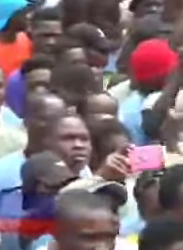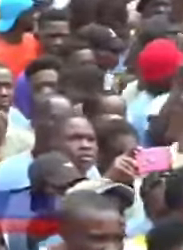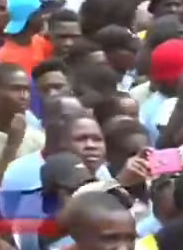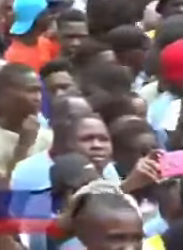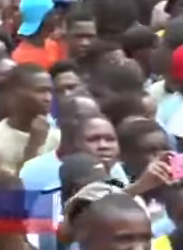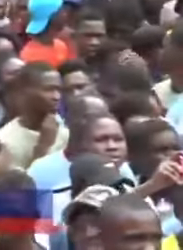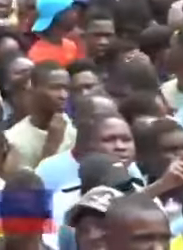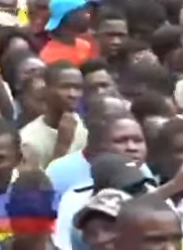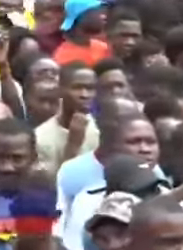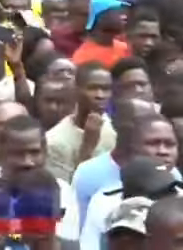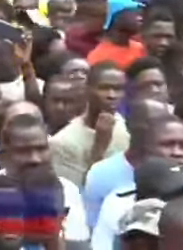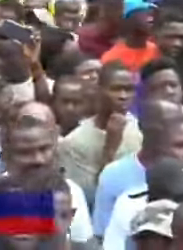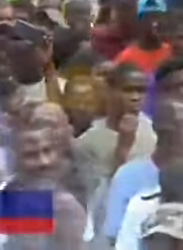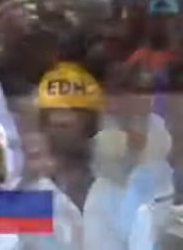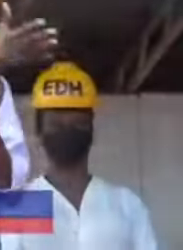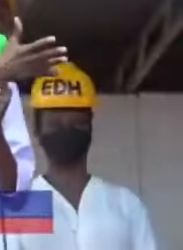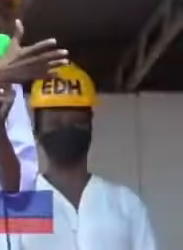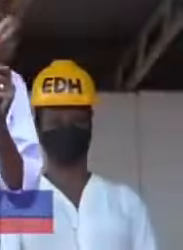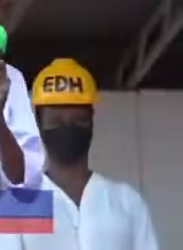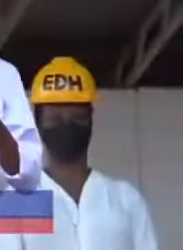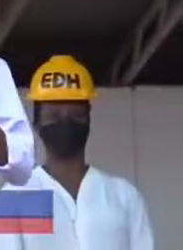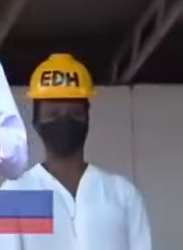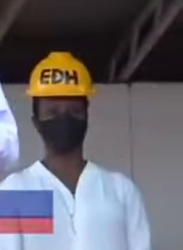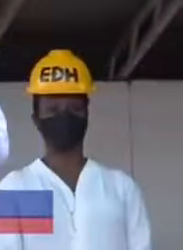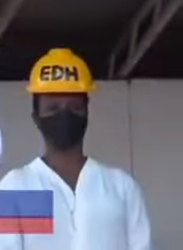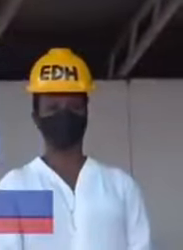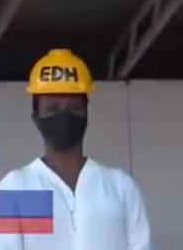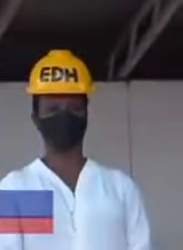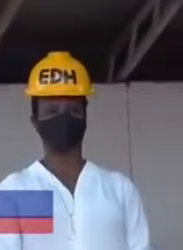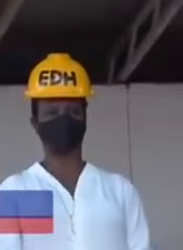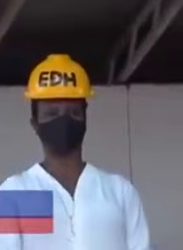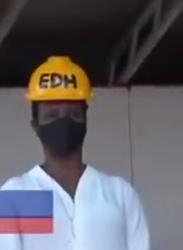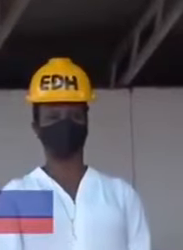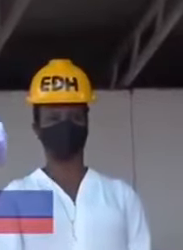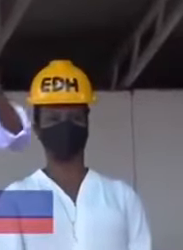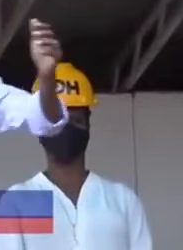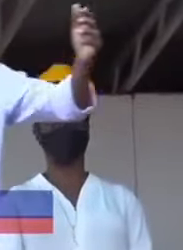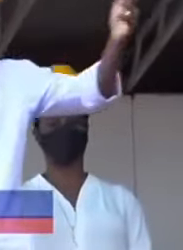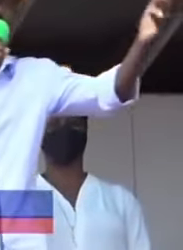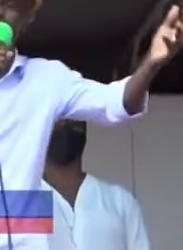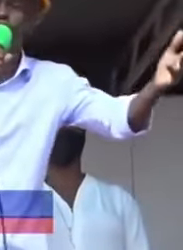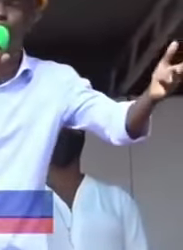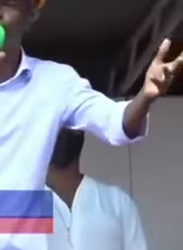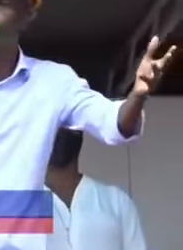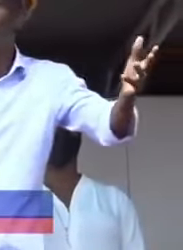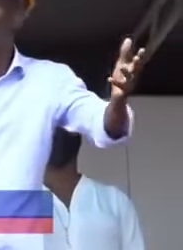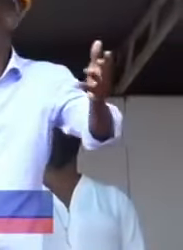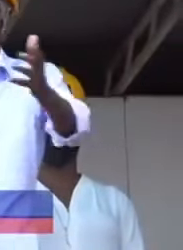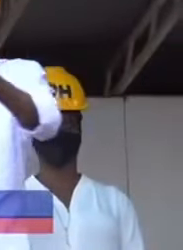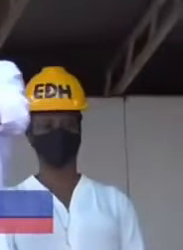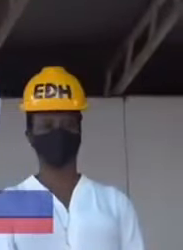Ça veut dire, même je tourne en noir, je viens là pour me dire, nous, miracle a fait tout. nous avons fait